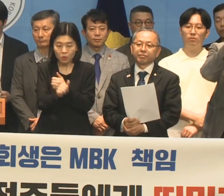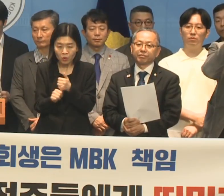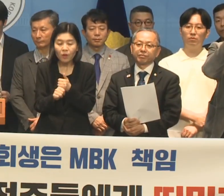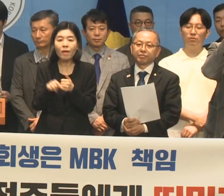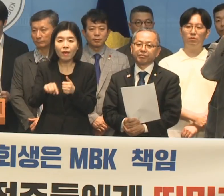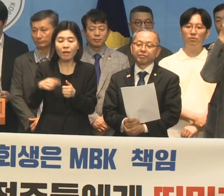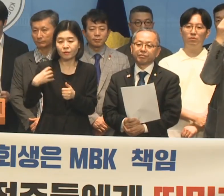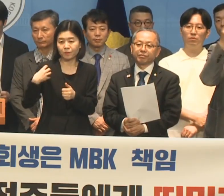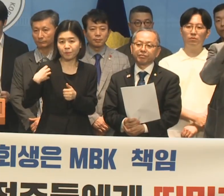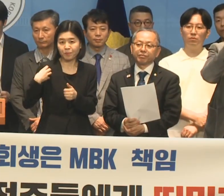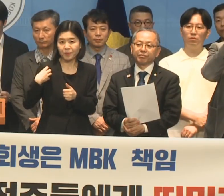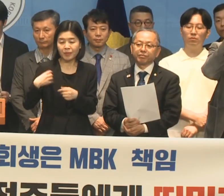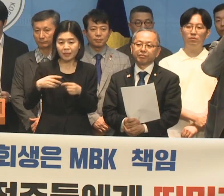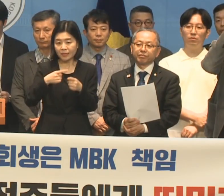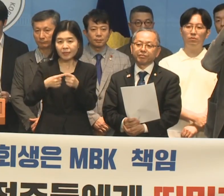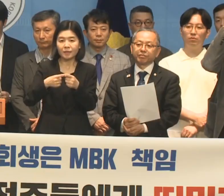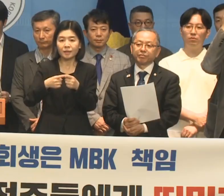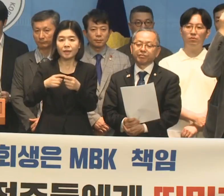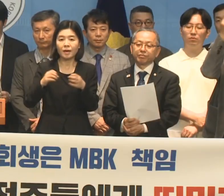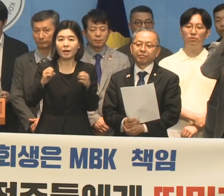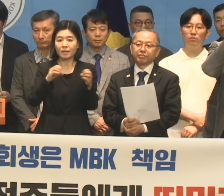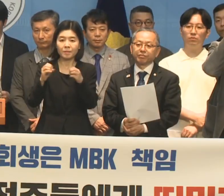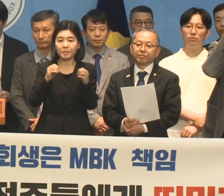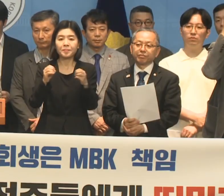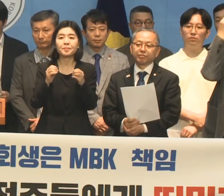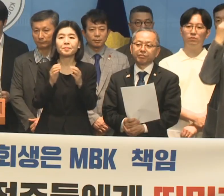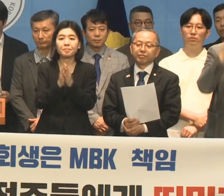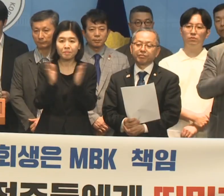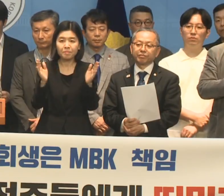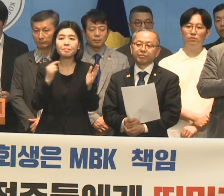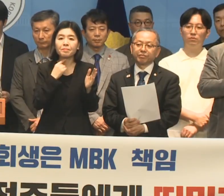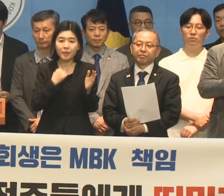을지로위원회의 주관으로 1차 간담회를 시작하였습니다.